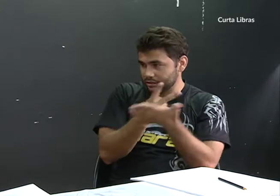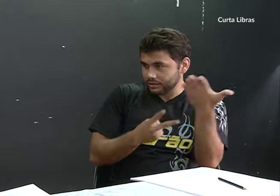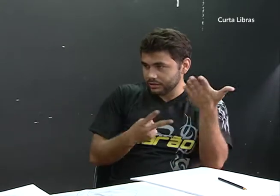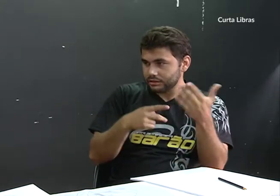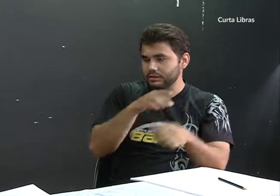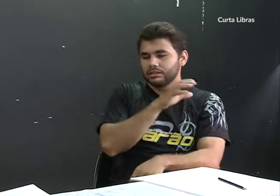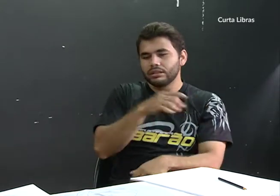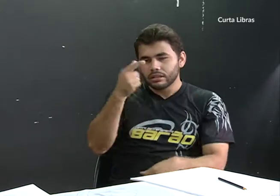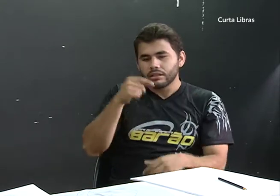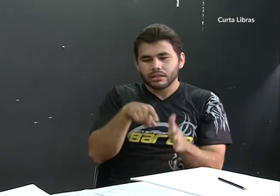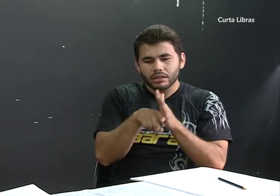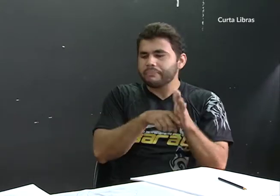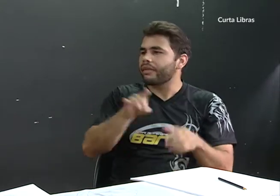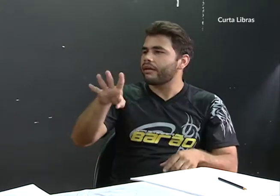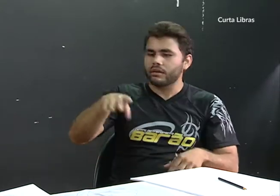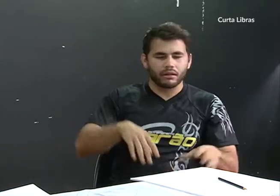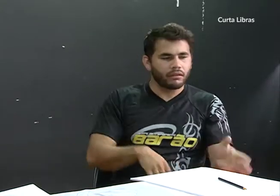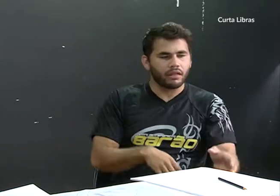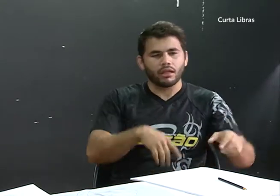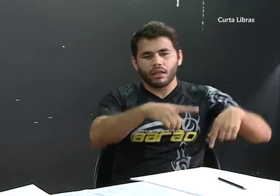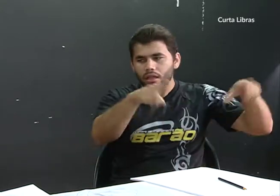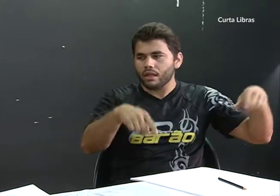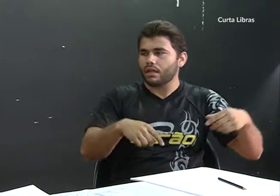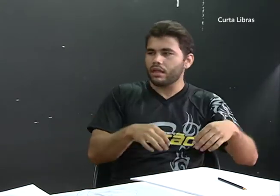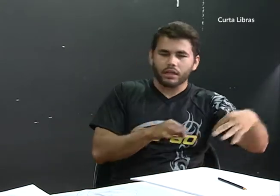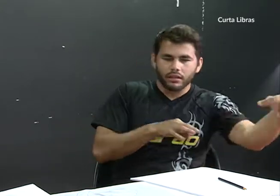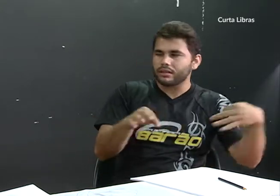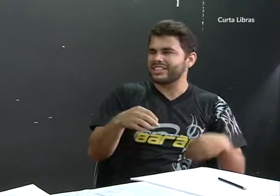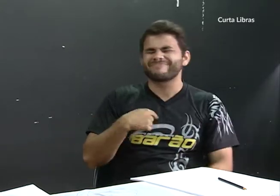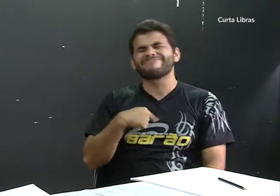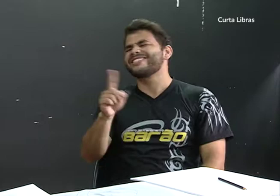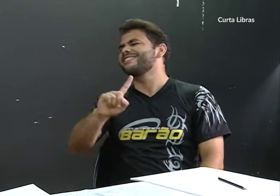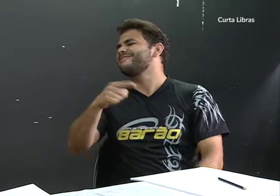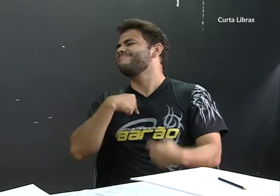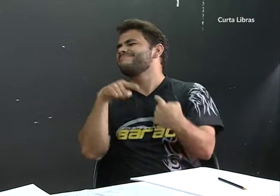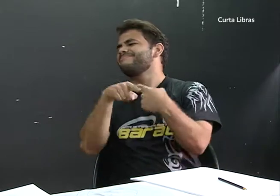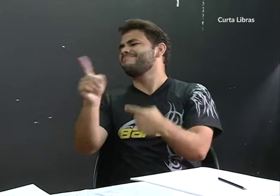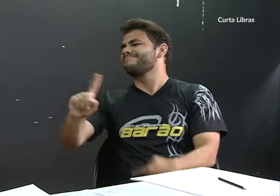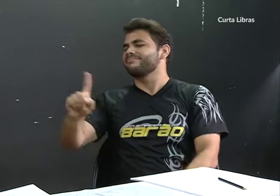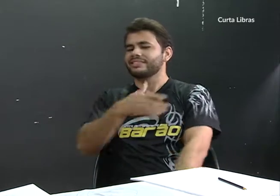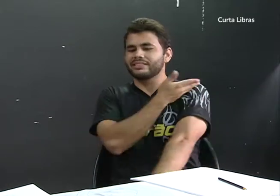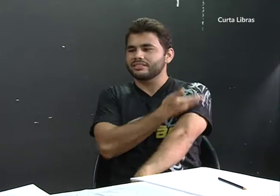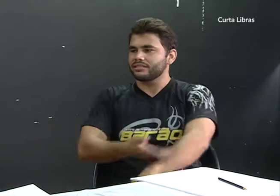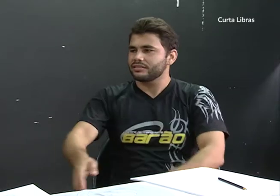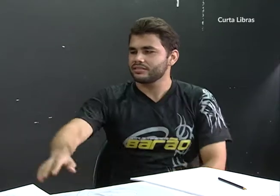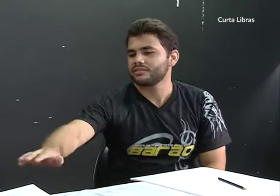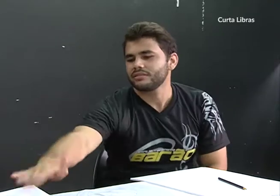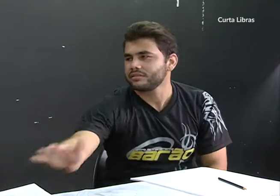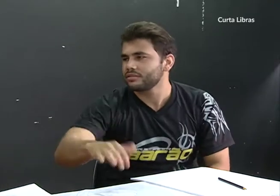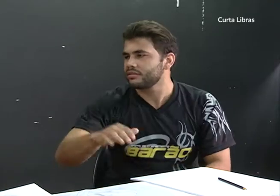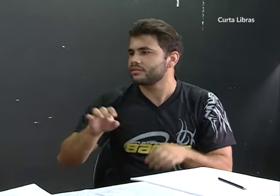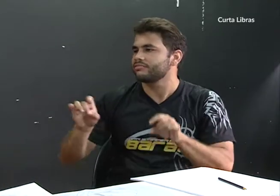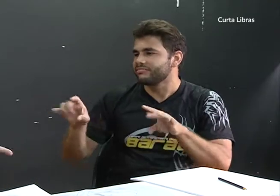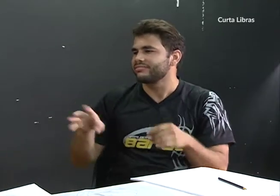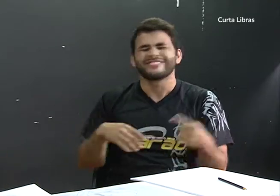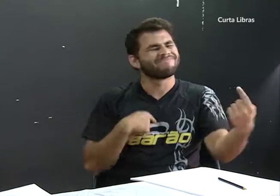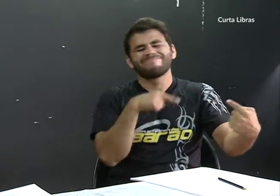Procurei saber sobre o desenho técnico, mas é uma coisa que eu não me identifiquei muito. Prefiro o desenho livre. Desenho mais específicos não como um